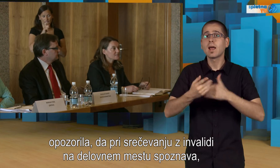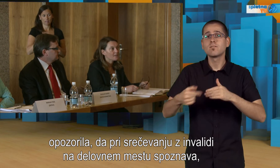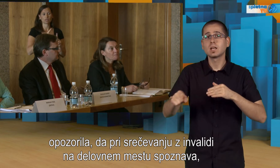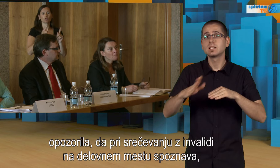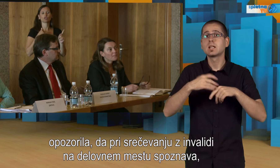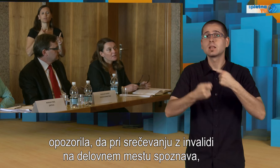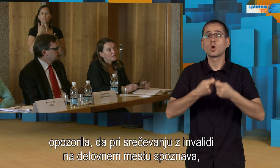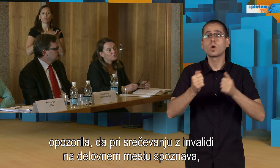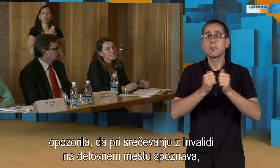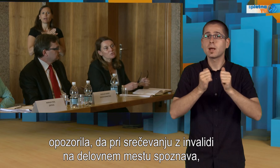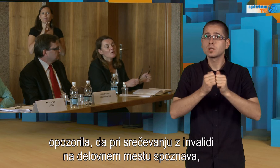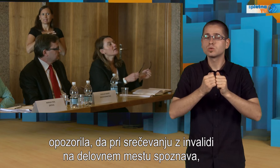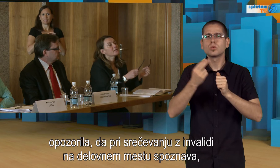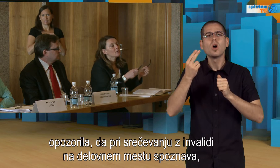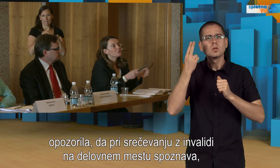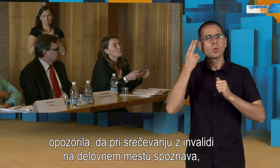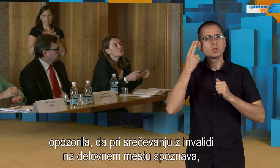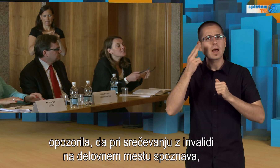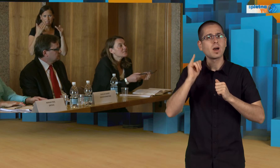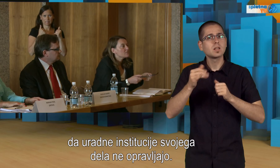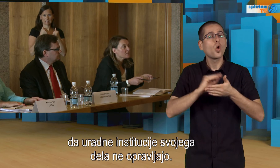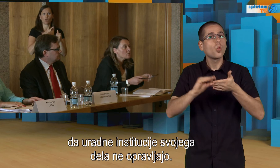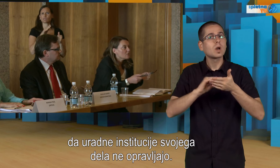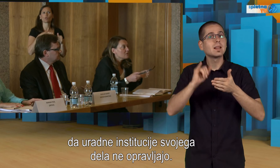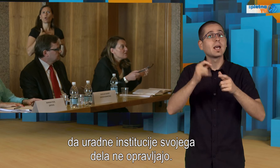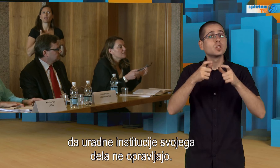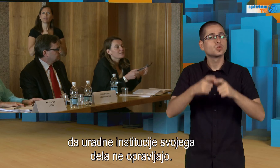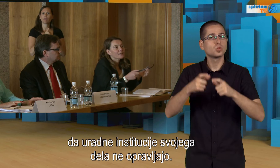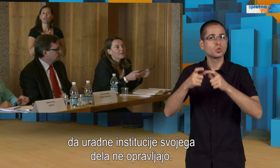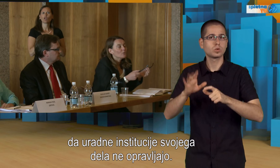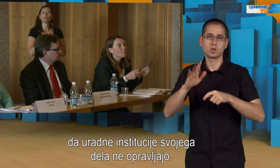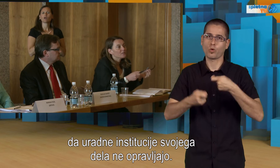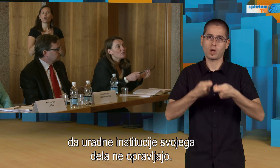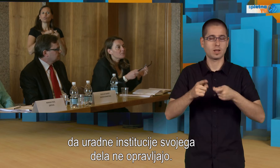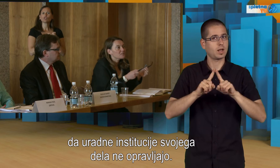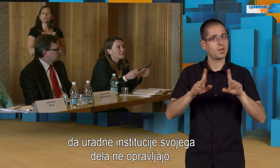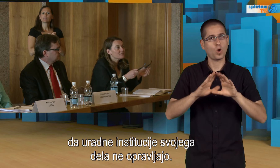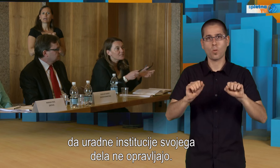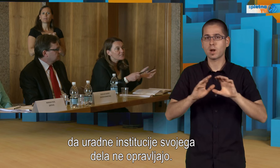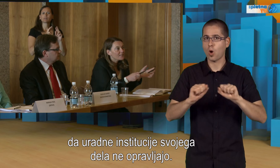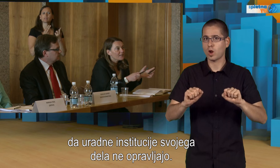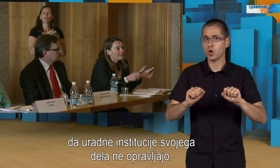mestu spoznava, da uradne institucije svojega dela ne opravljajo.